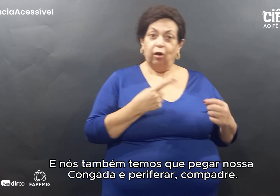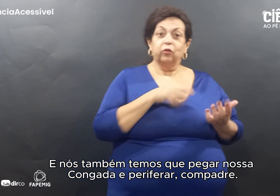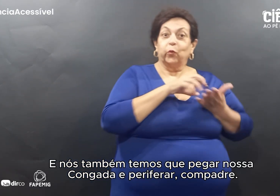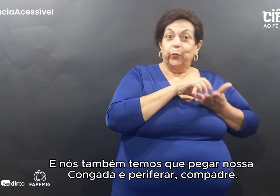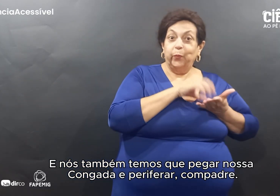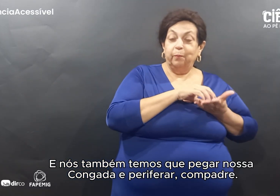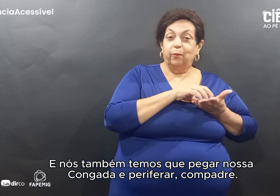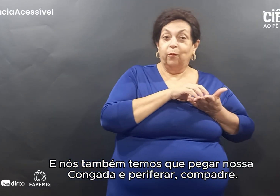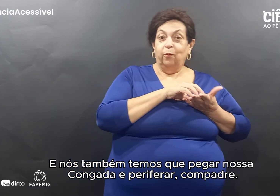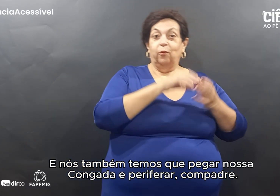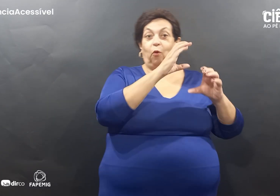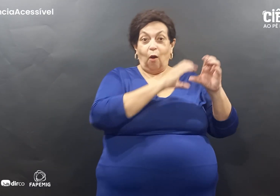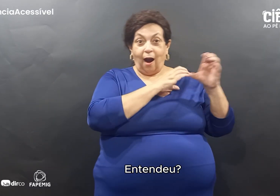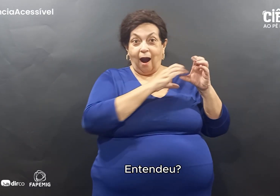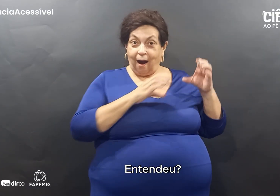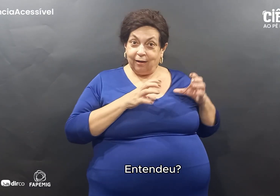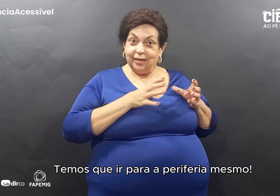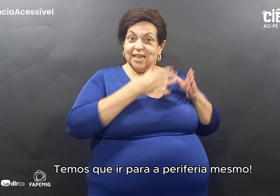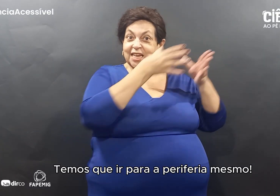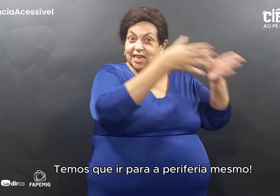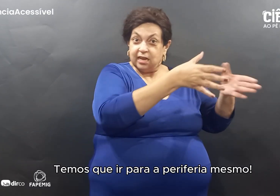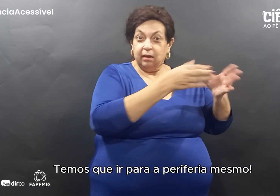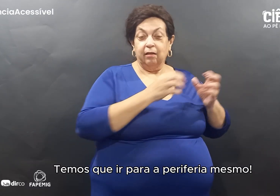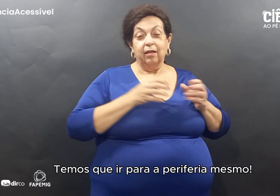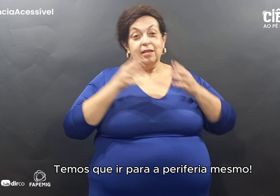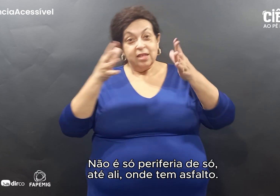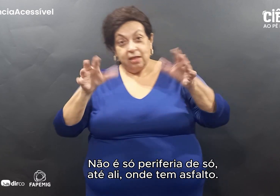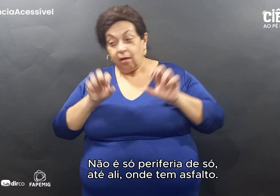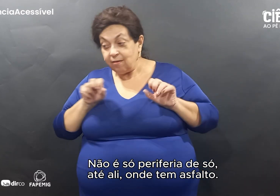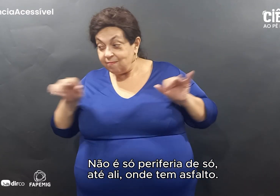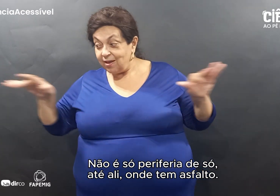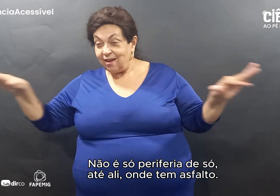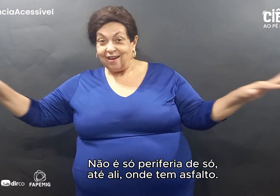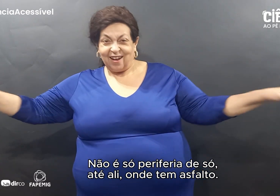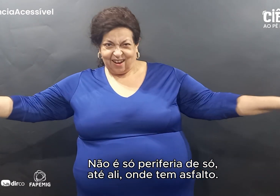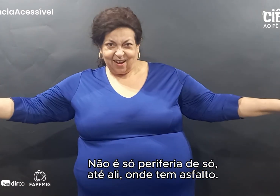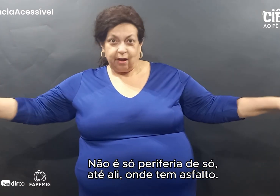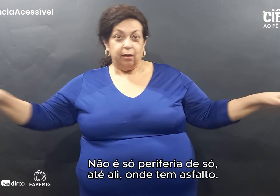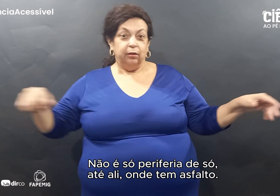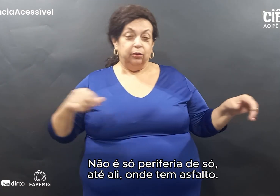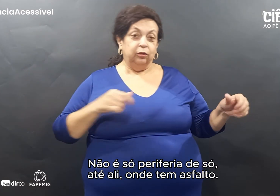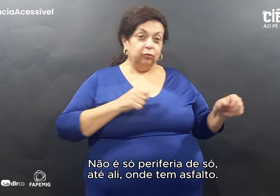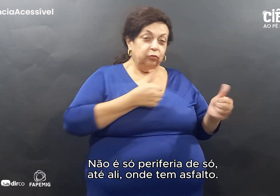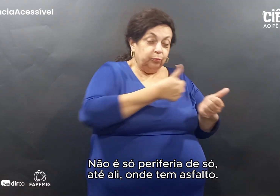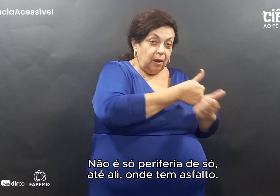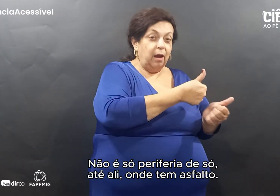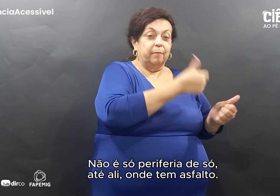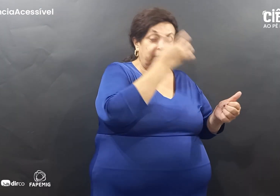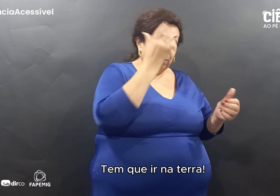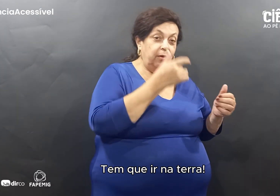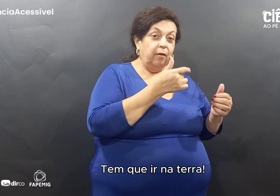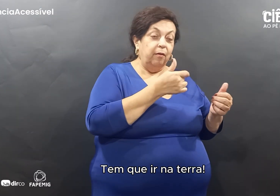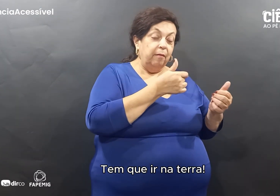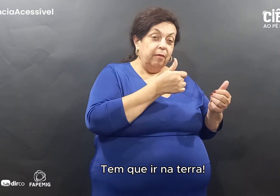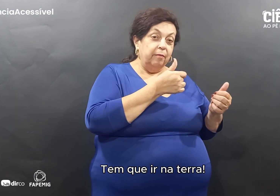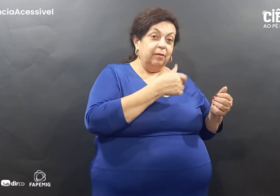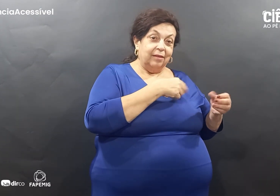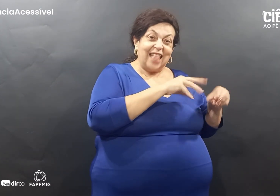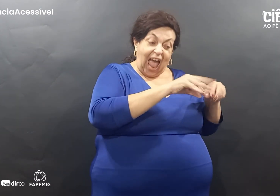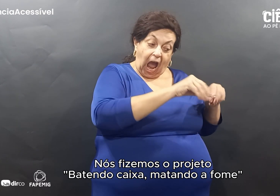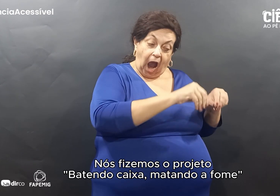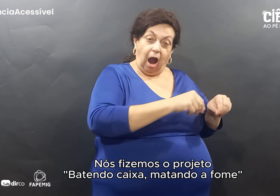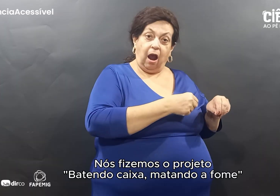e periferar, compadre. Entendeu? Temos que ir para a periferia mesmo. Não é só periferia de só até ali onde tem asfalto. Tem que ir na